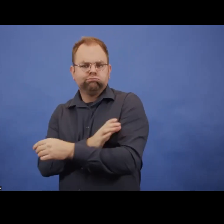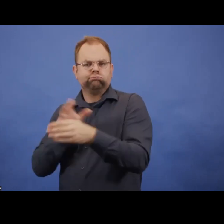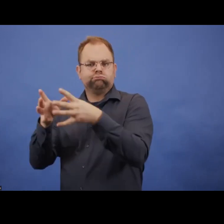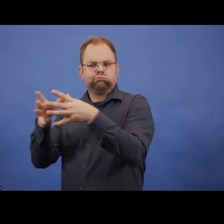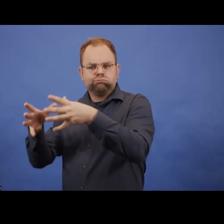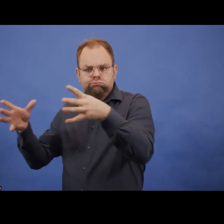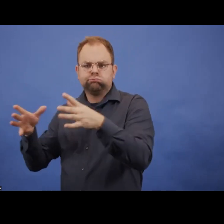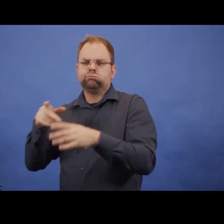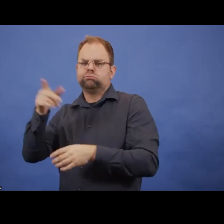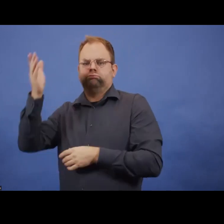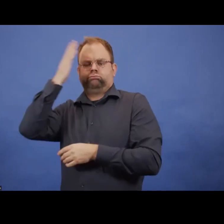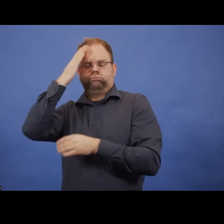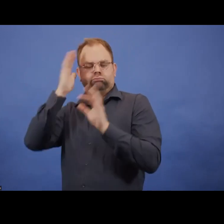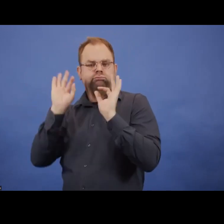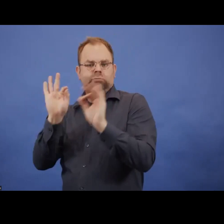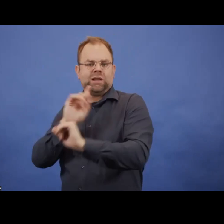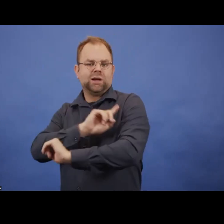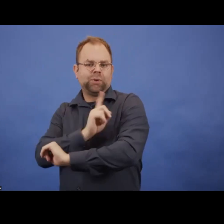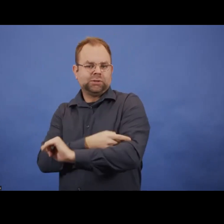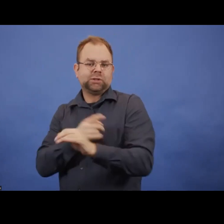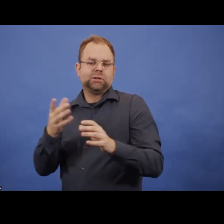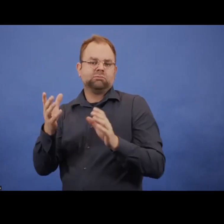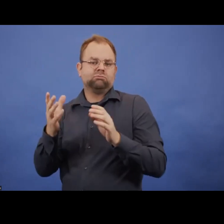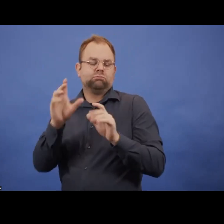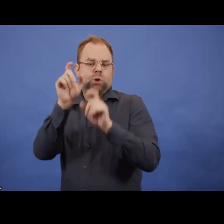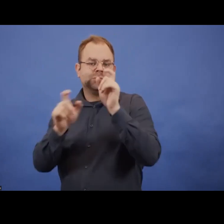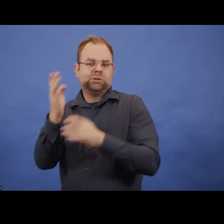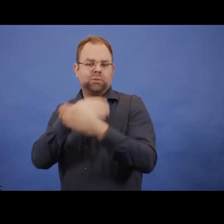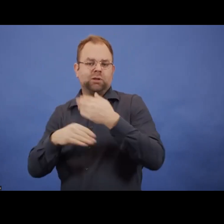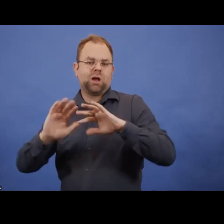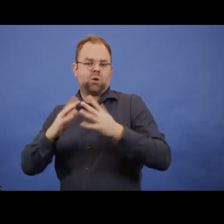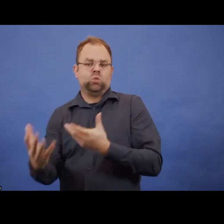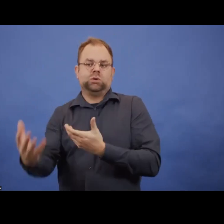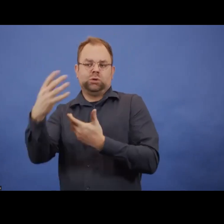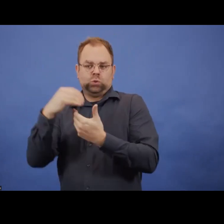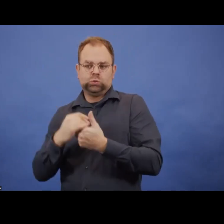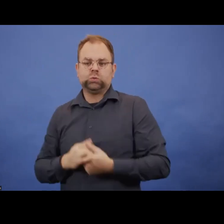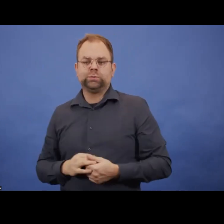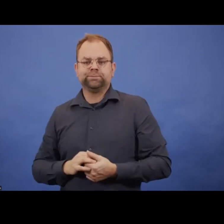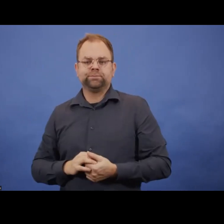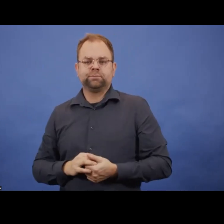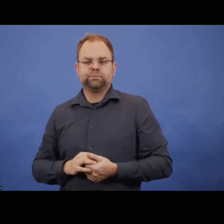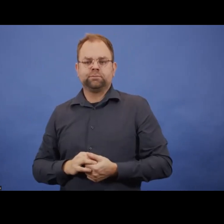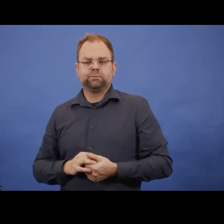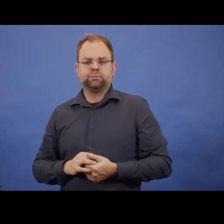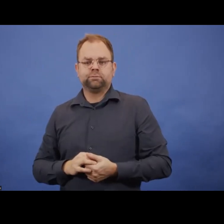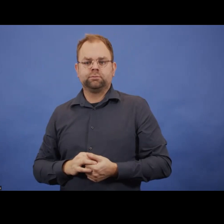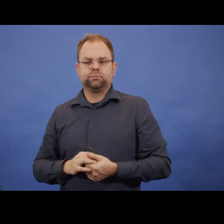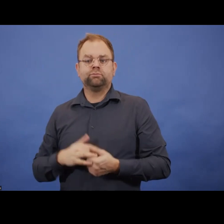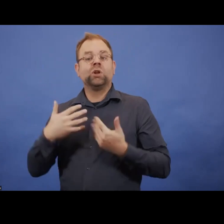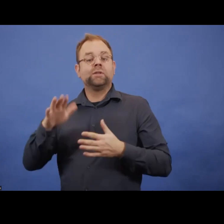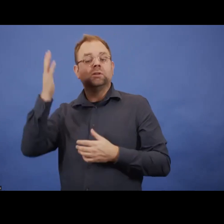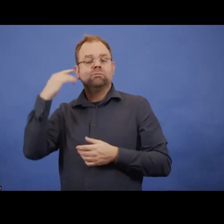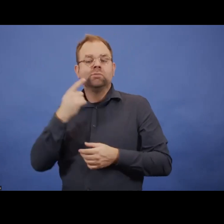dijo lo que yo quería mencionar en cuanto al memorándum del entendimiento